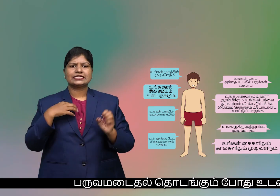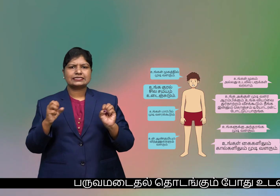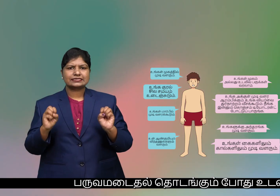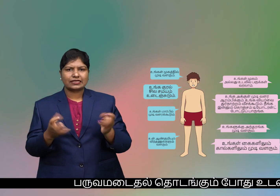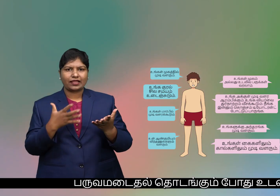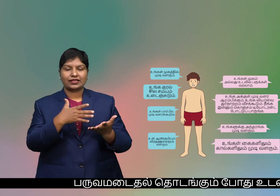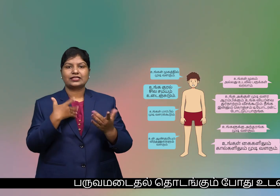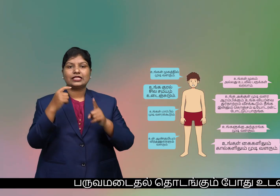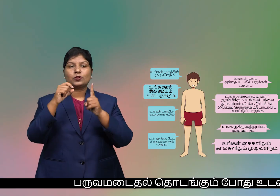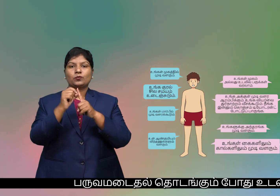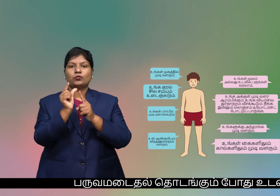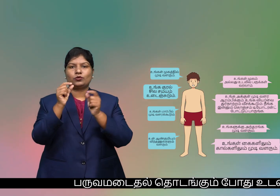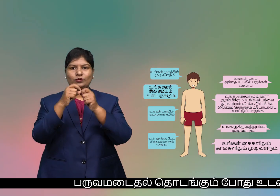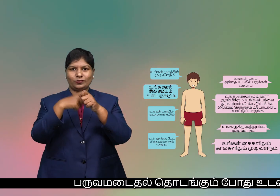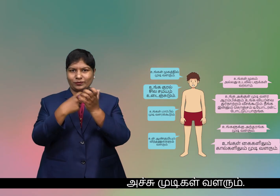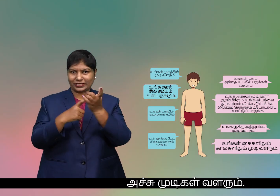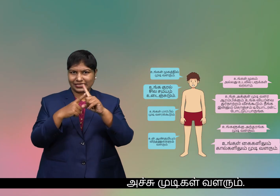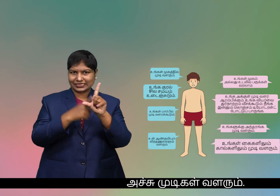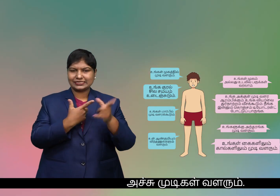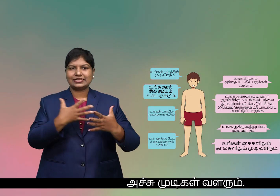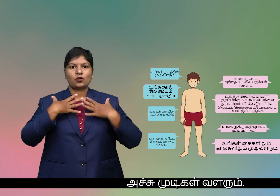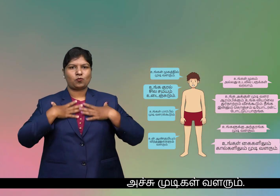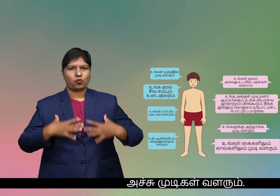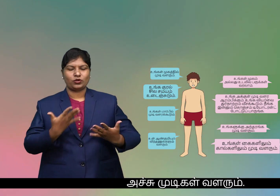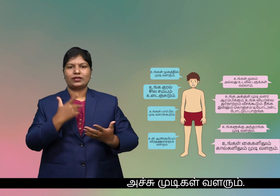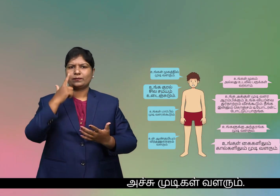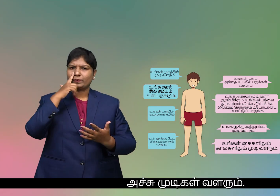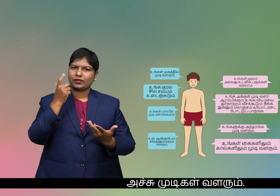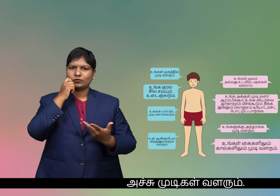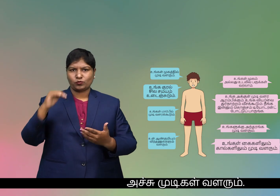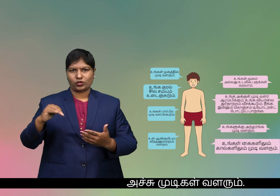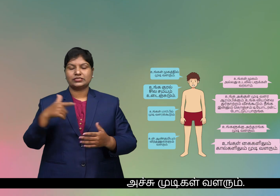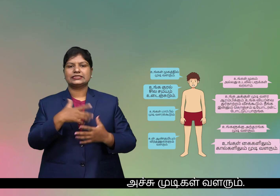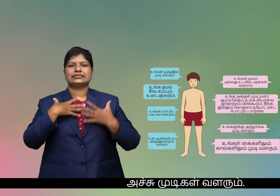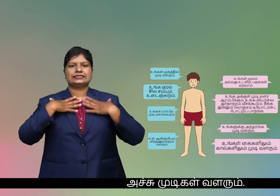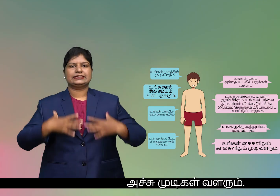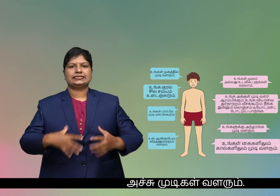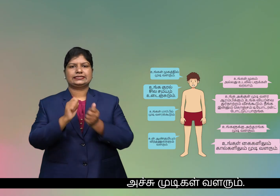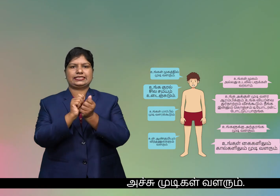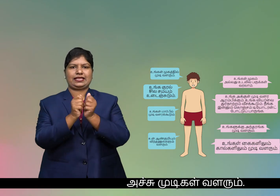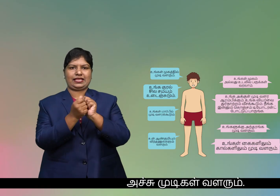பருவமடைதல் தொடங்கும் போது உடலில் அச்சு முடிகள் வளரும்.